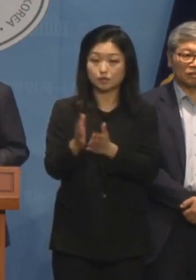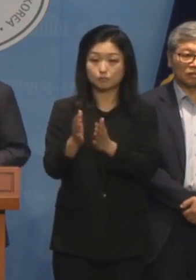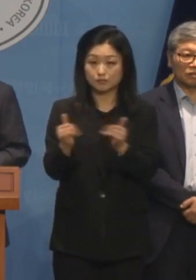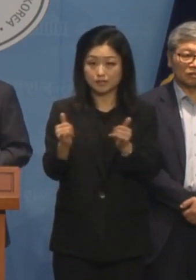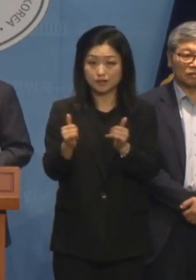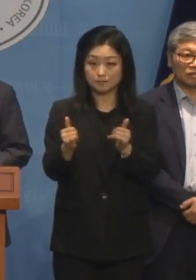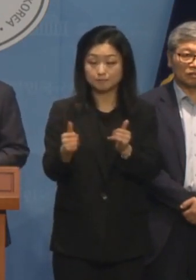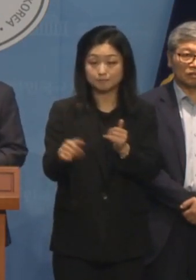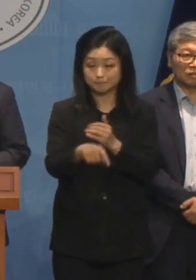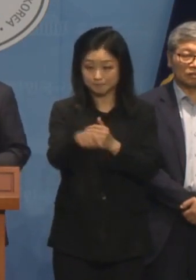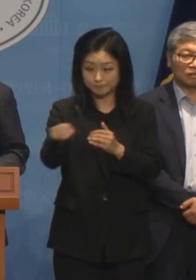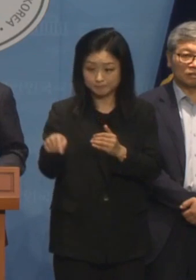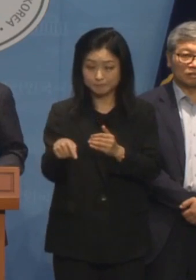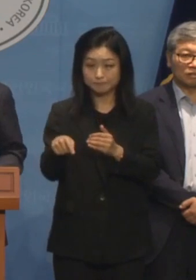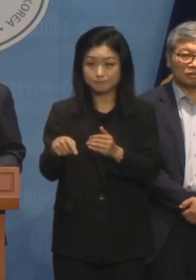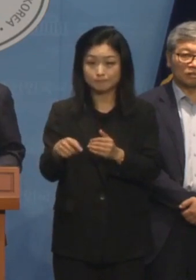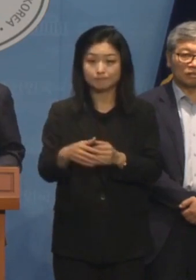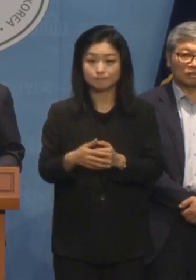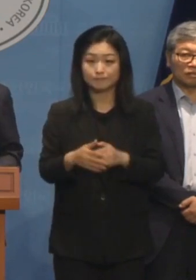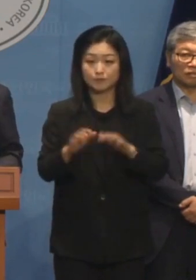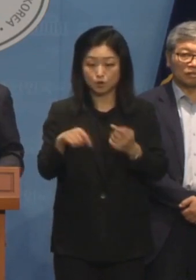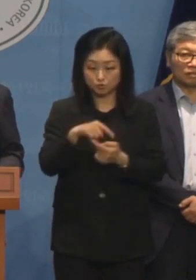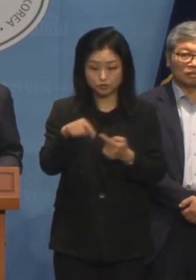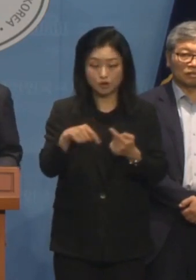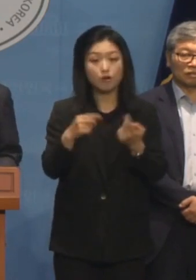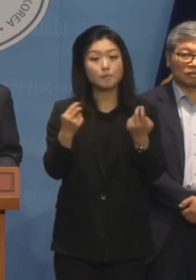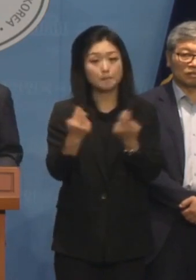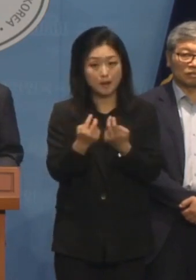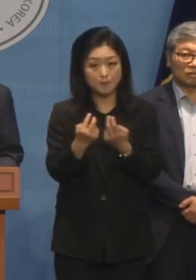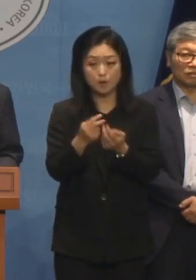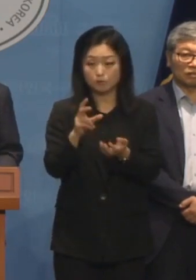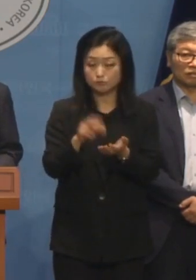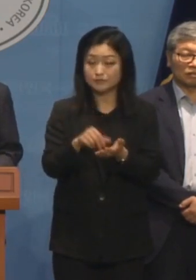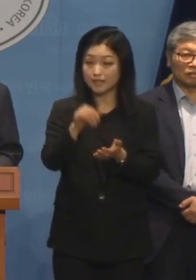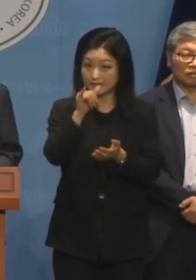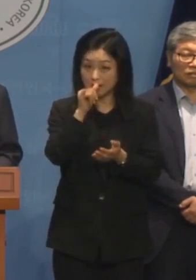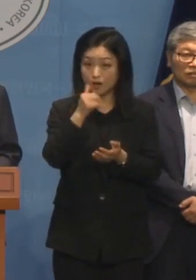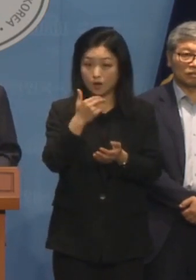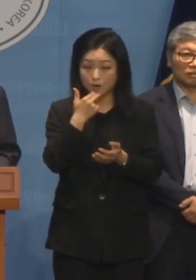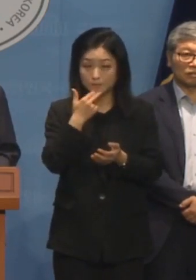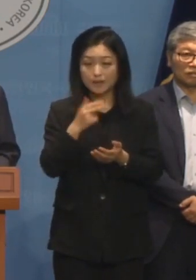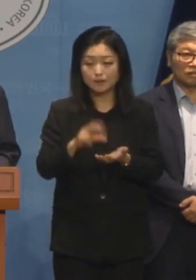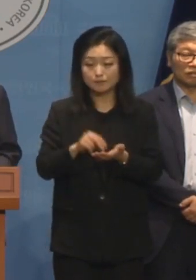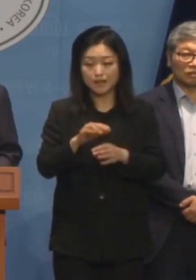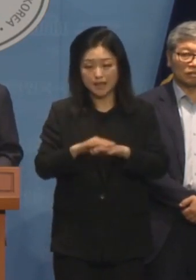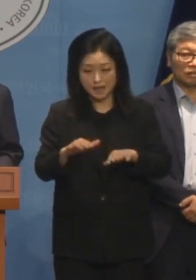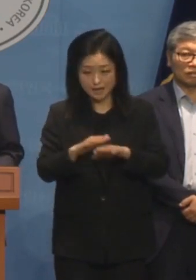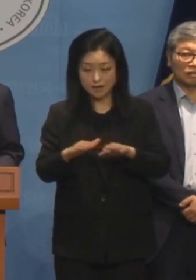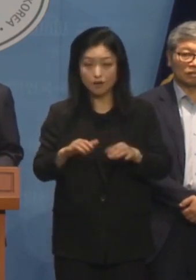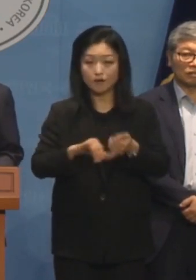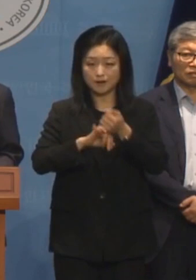역할을 감안하여 그동안 지적된 운영상의 문제점들을 조속히 개선할